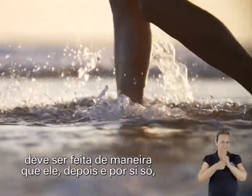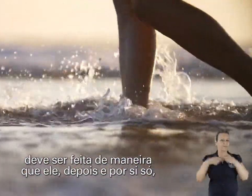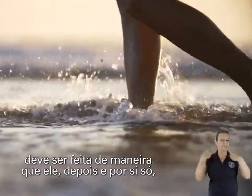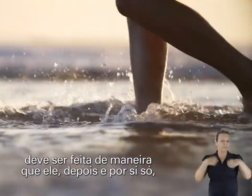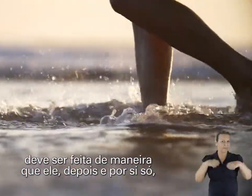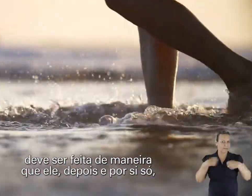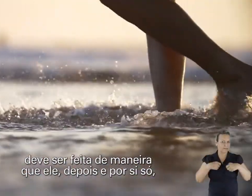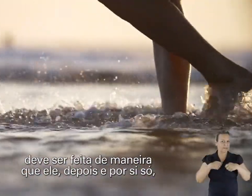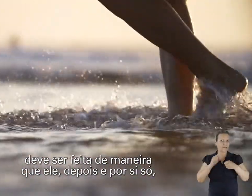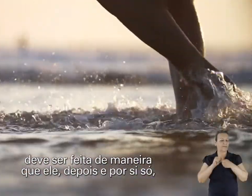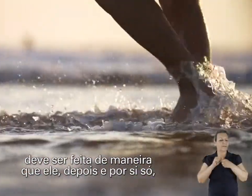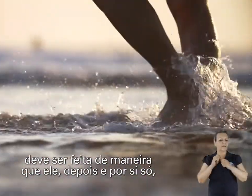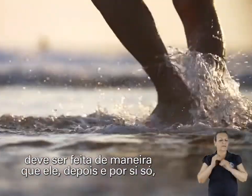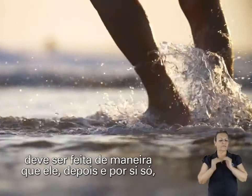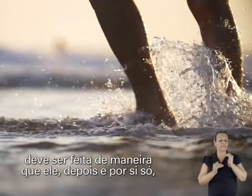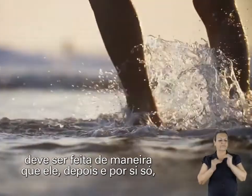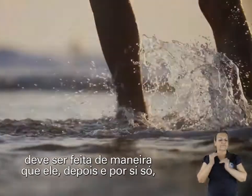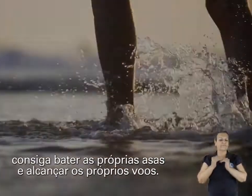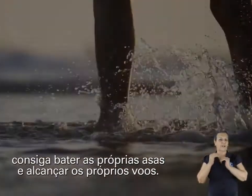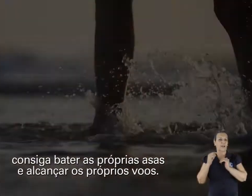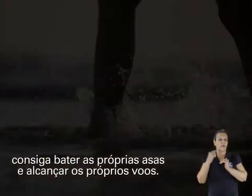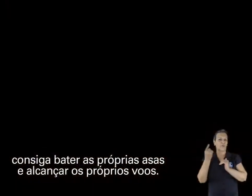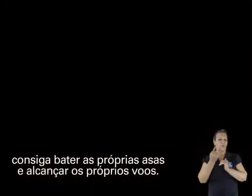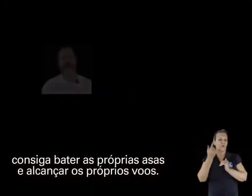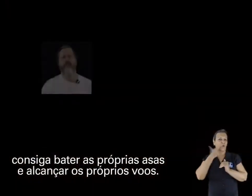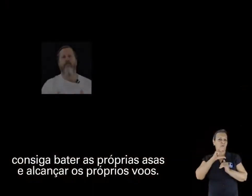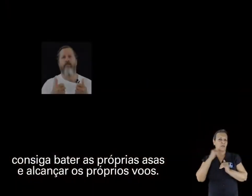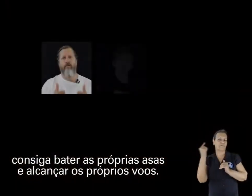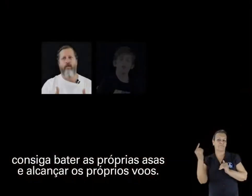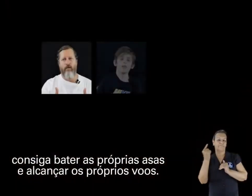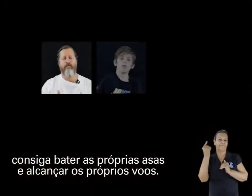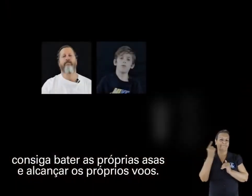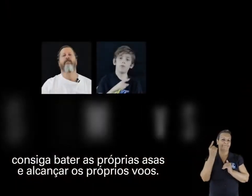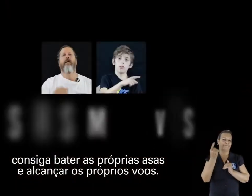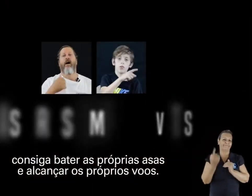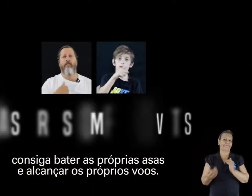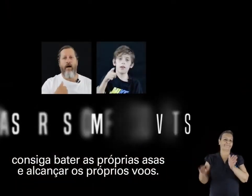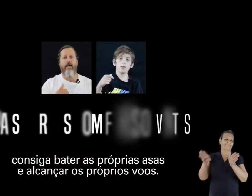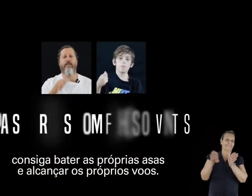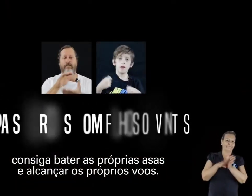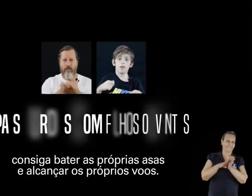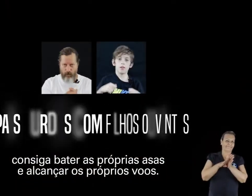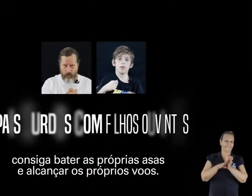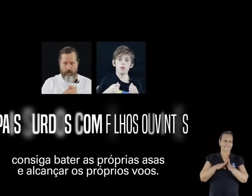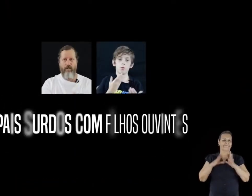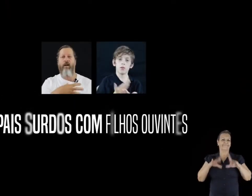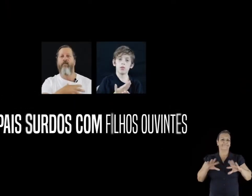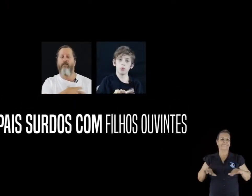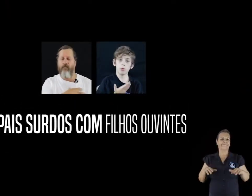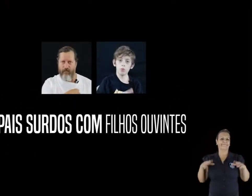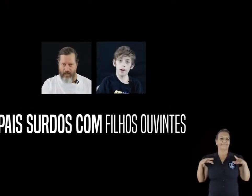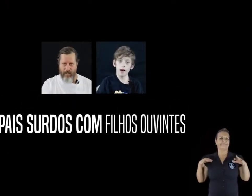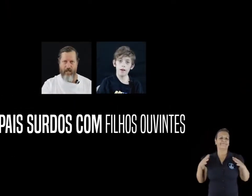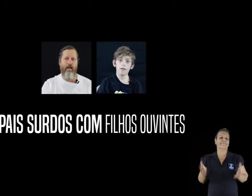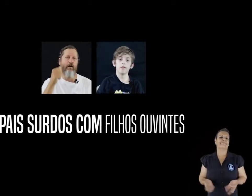maneira que ele, depois e por si só, consiga bater as próprias asas e alcançar os próprios voos.